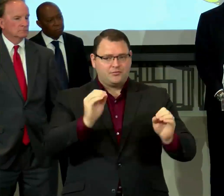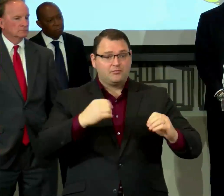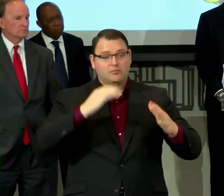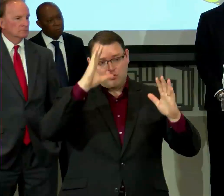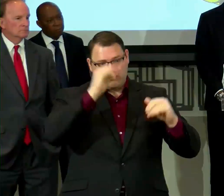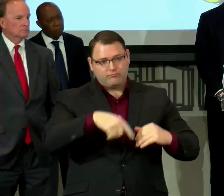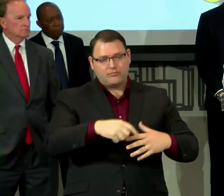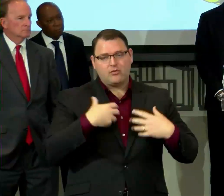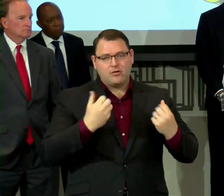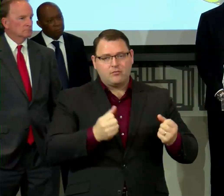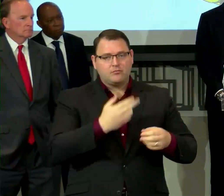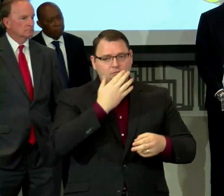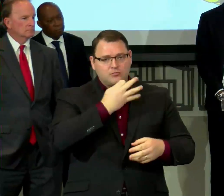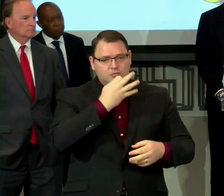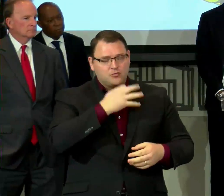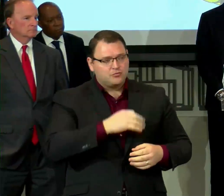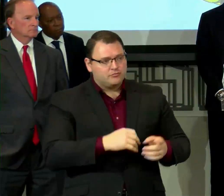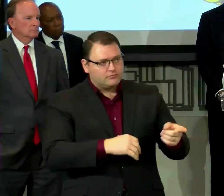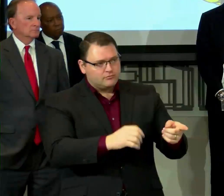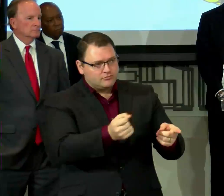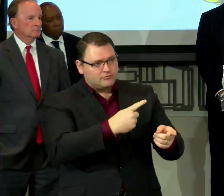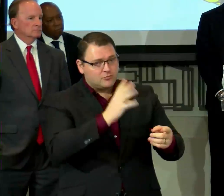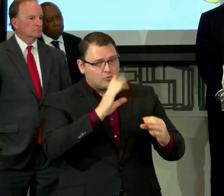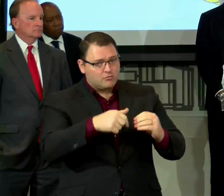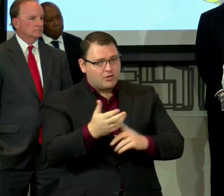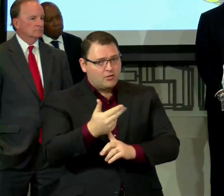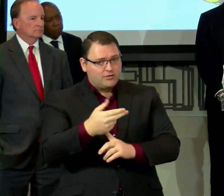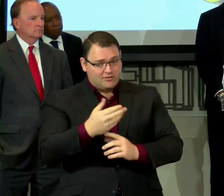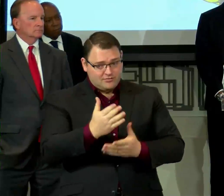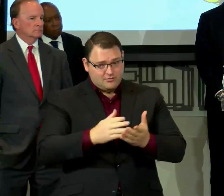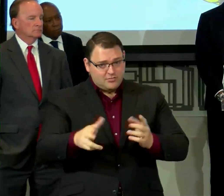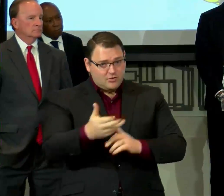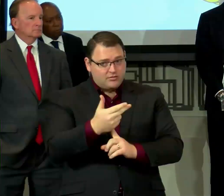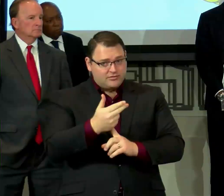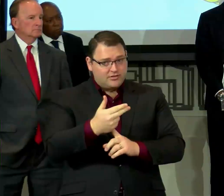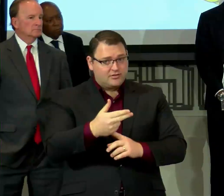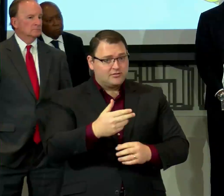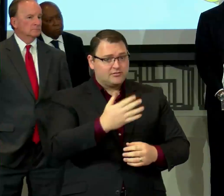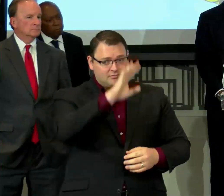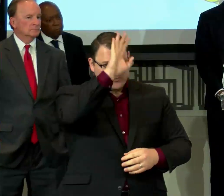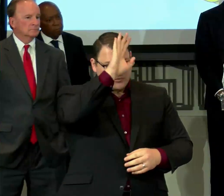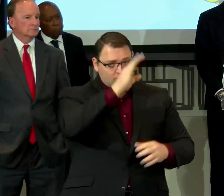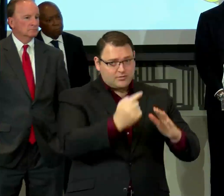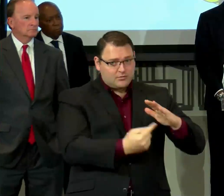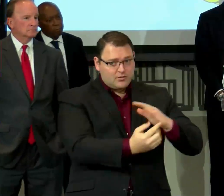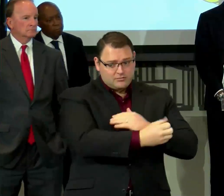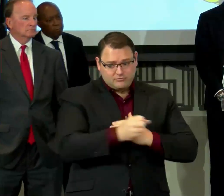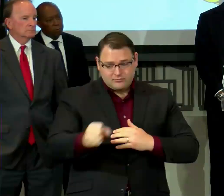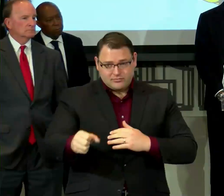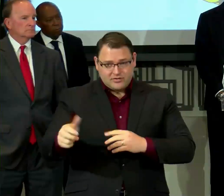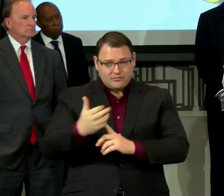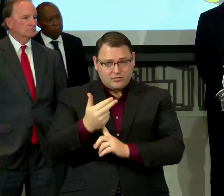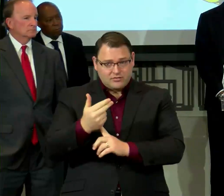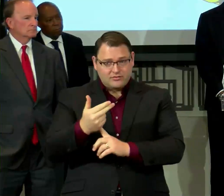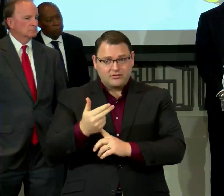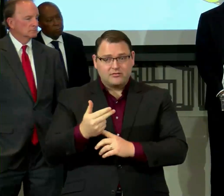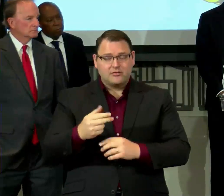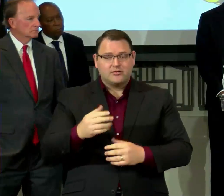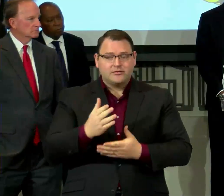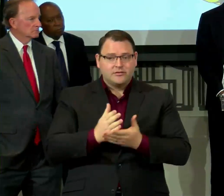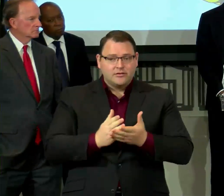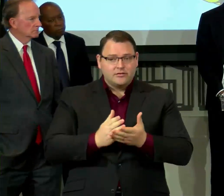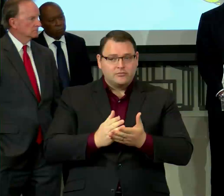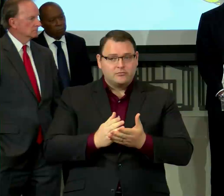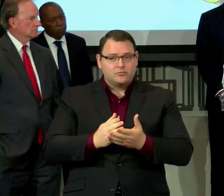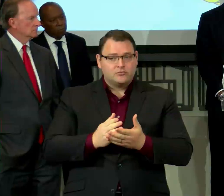pronto. Sobre los hoteles, ¿alguno de estos bomberos en cuarentena van a moverse a esos hoteles que acaba